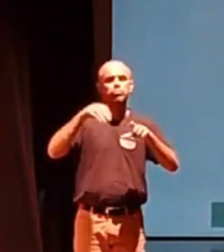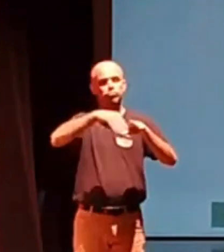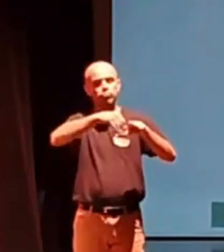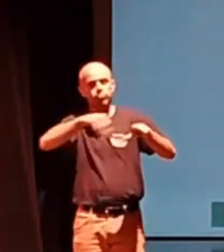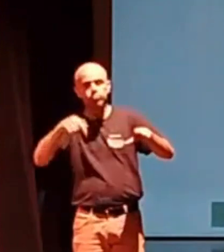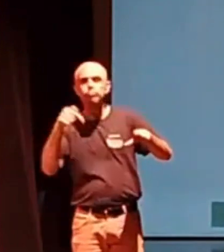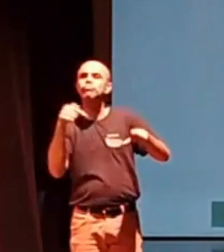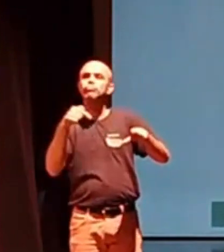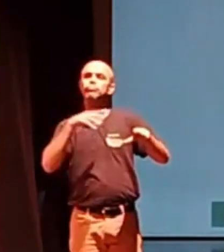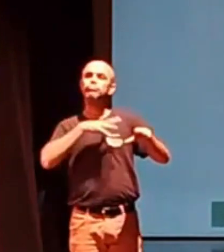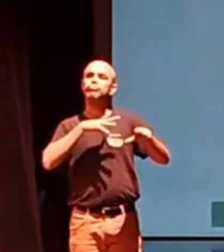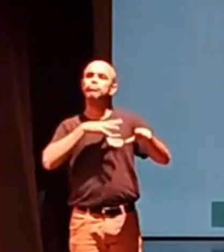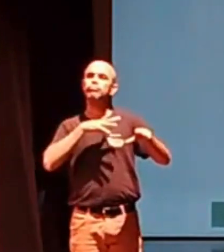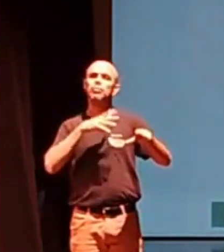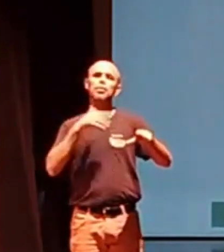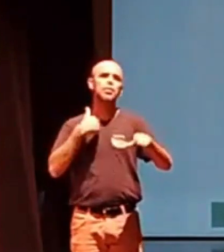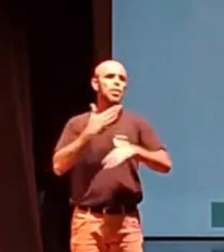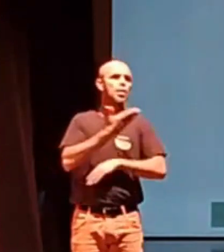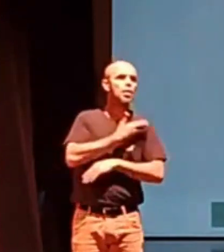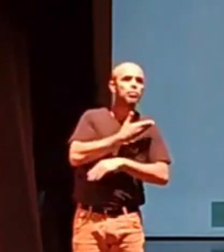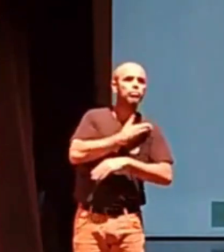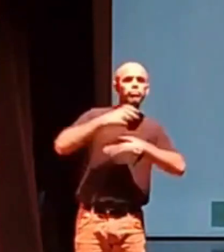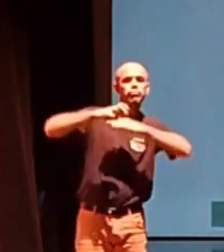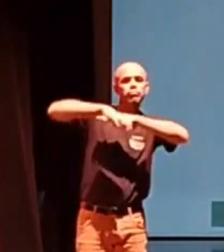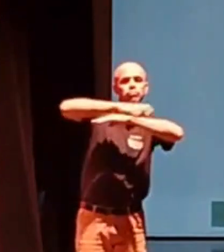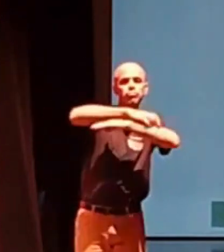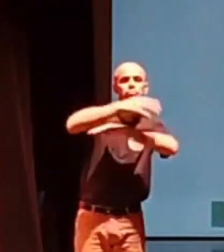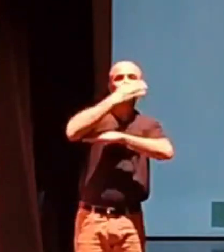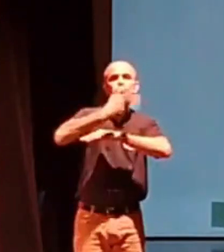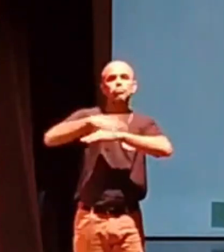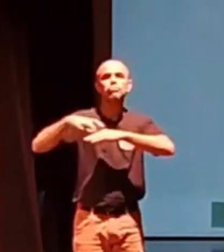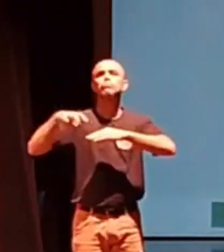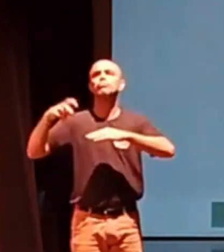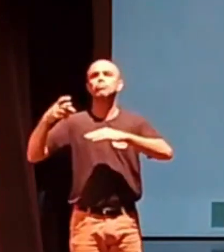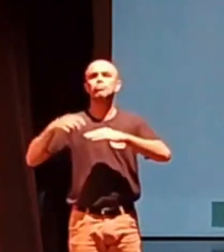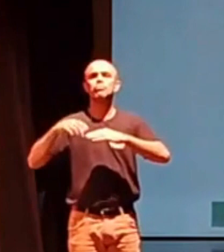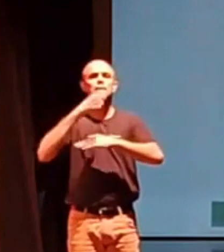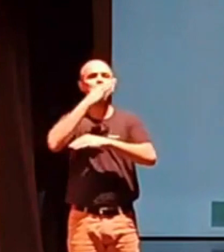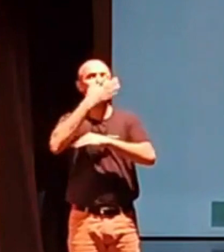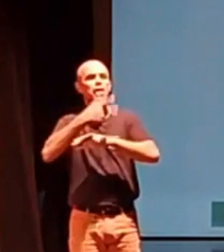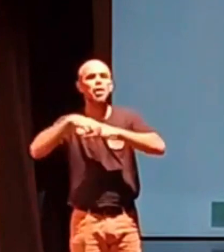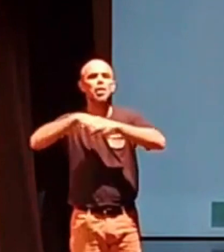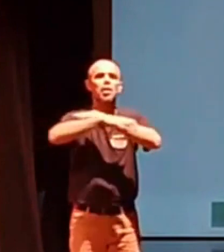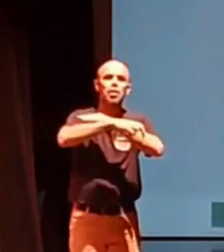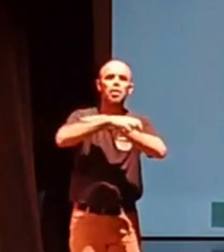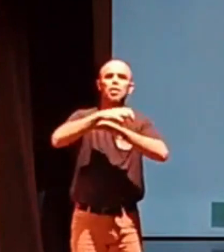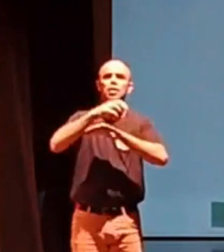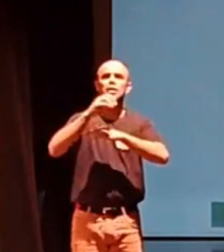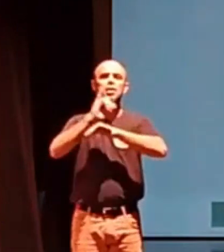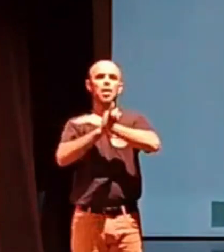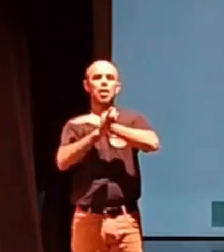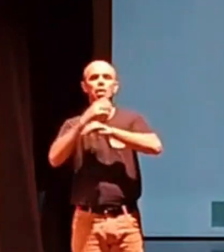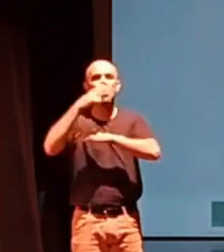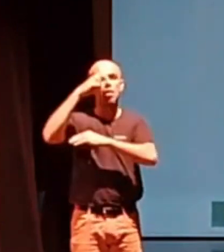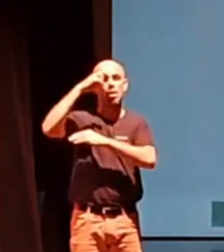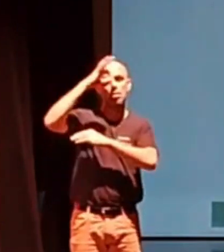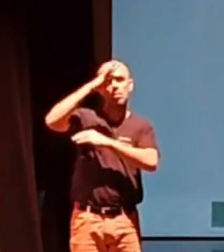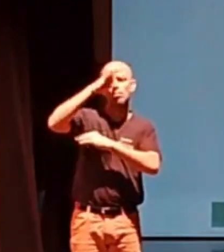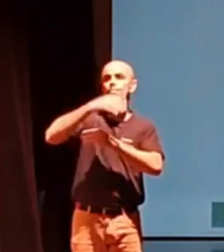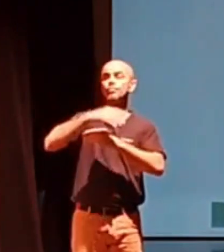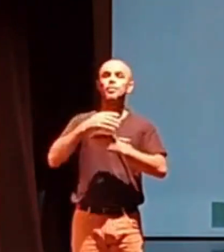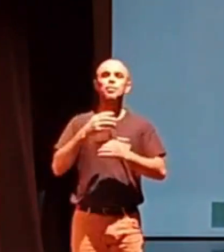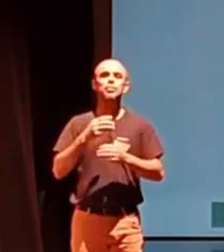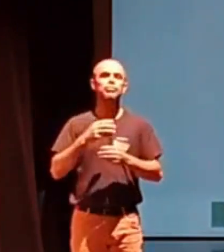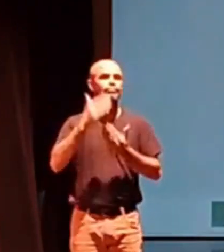né? Nós temos aí colegas de São Vicente, de Santos, Itaém, Peruíbe. Então, assim, é uma honra muito grande estar aqui, né? Eu